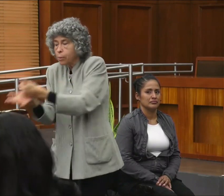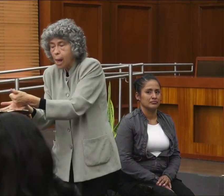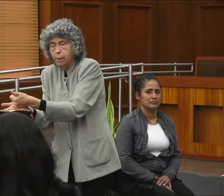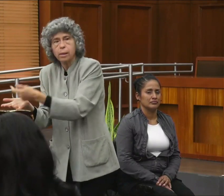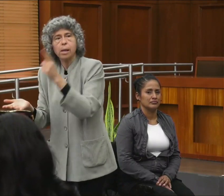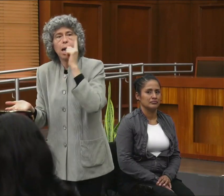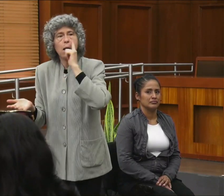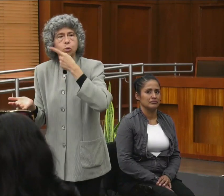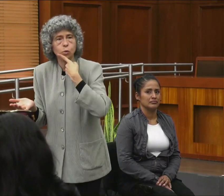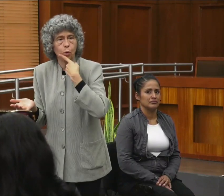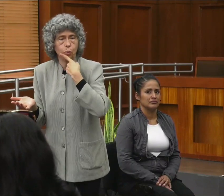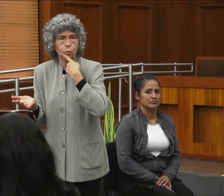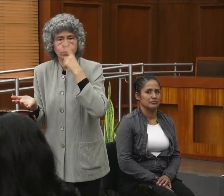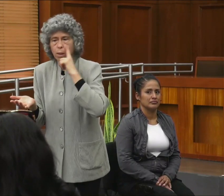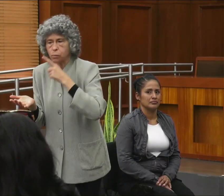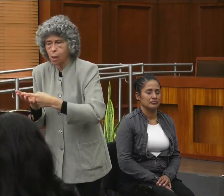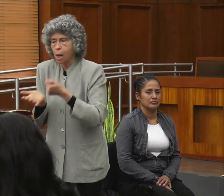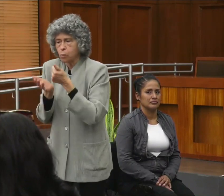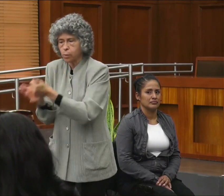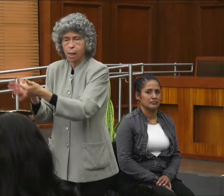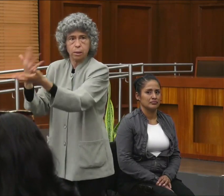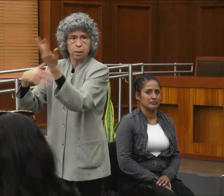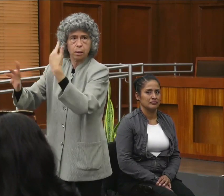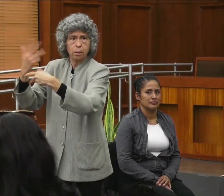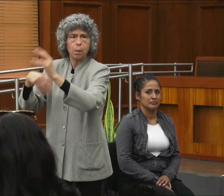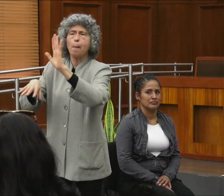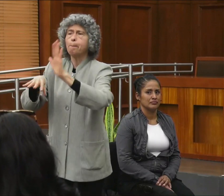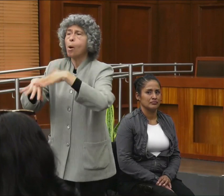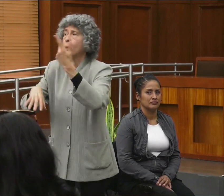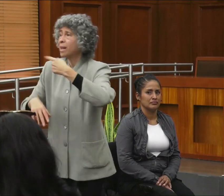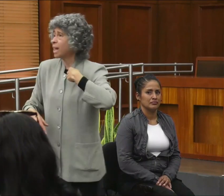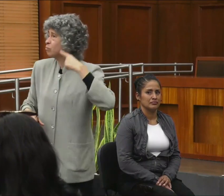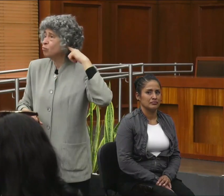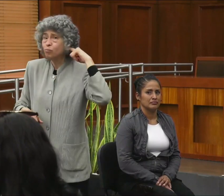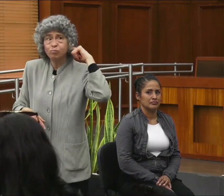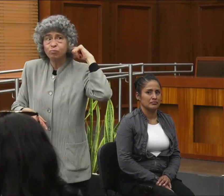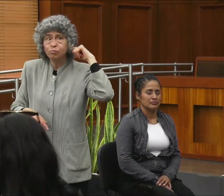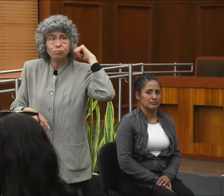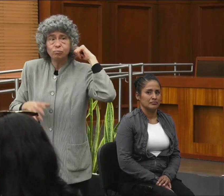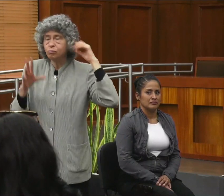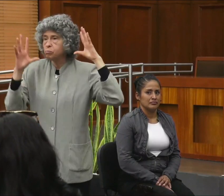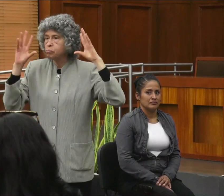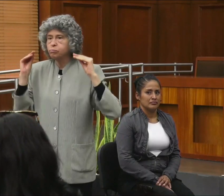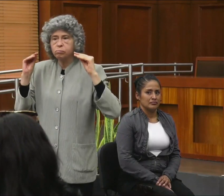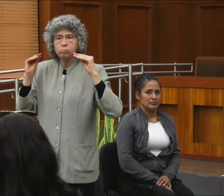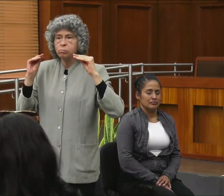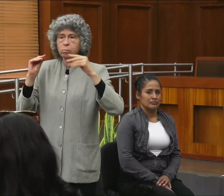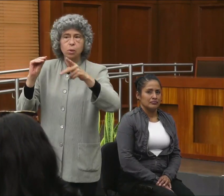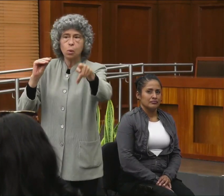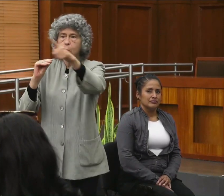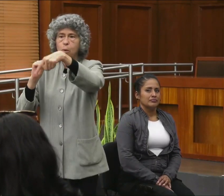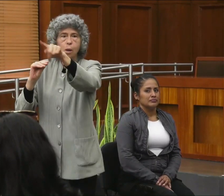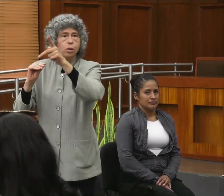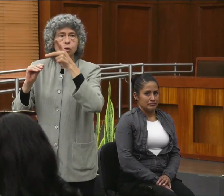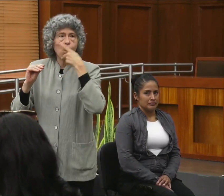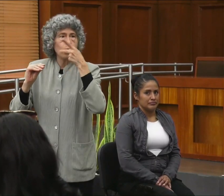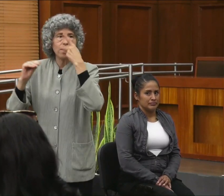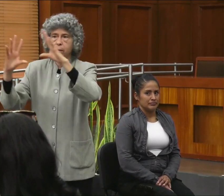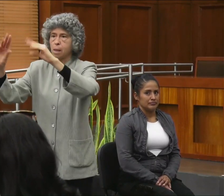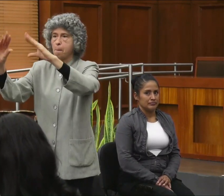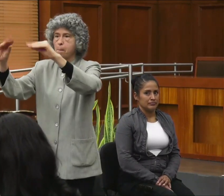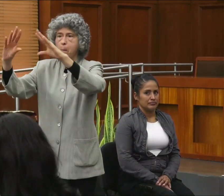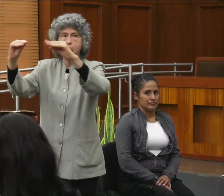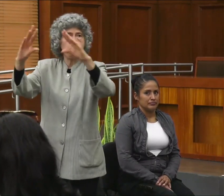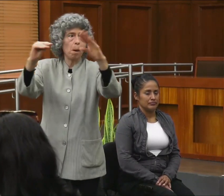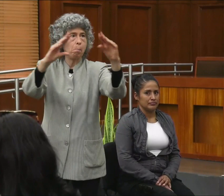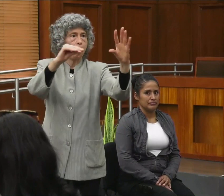para que lo tengan bien arraigado y se les pueda dar apoyo familiar a los pequeños sordos, porque ellos pues no escuchan, para